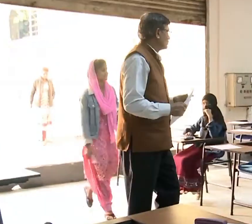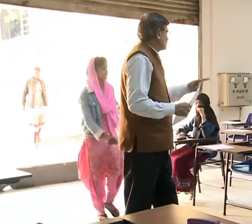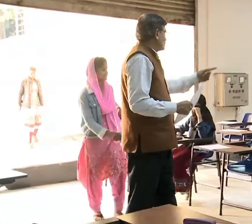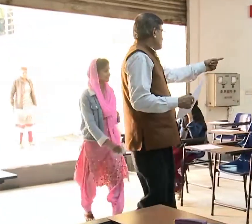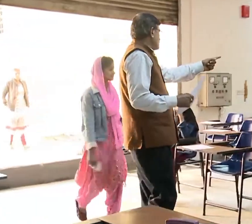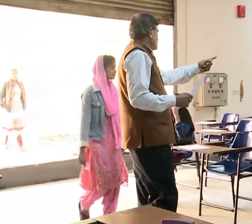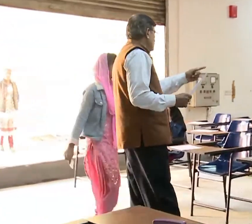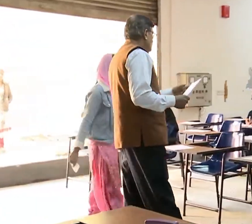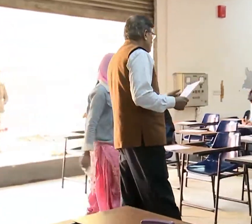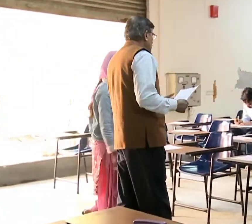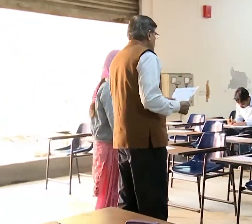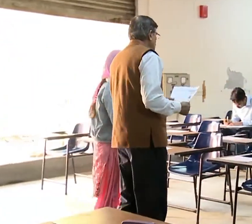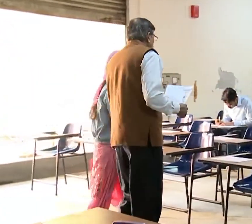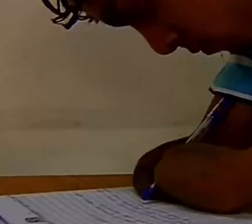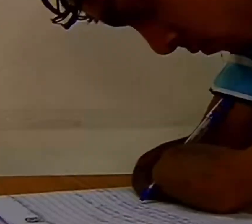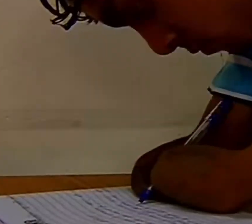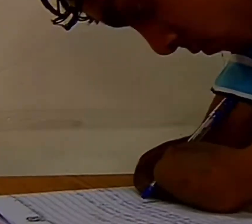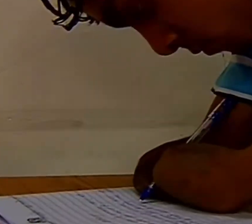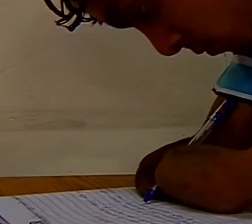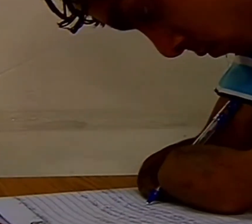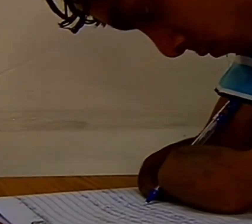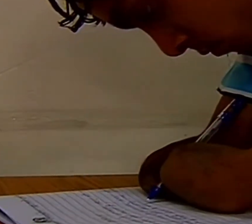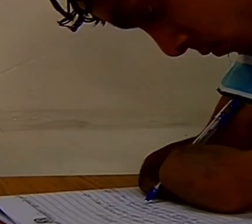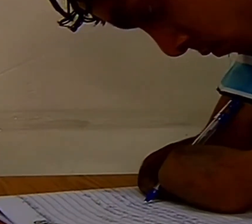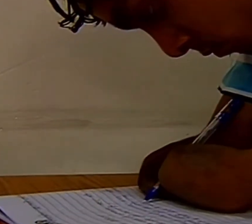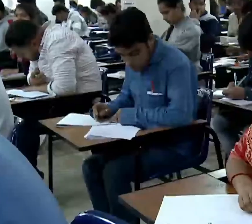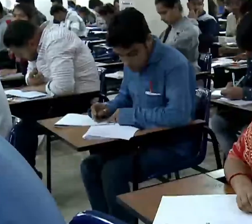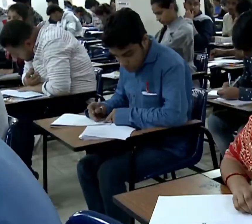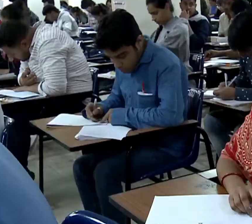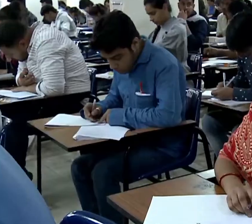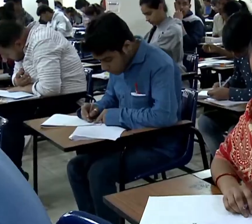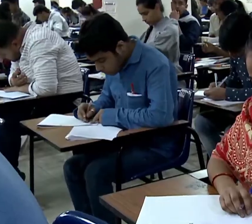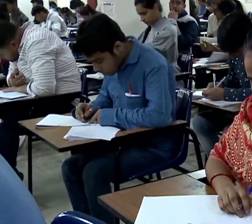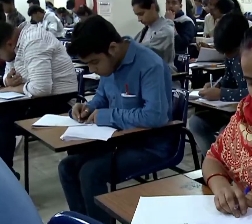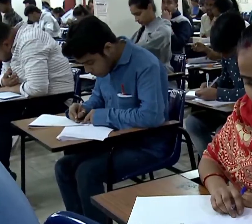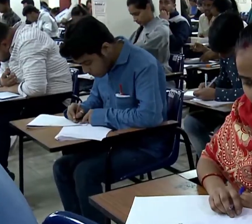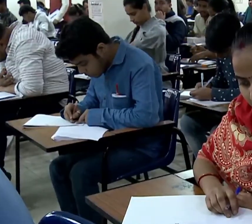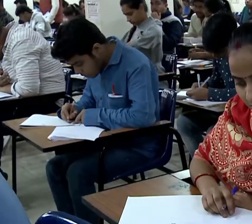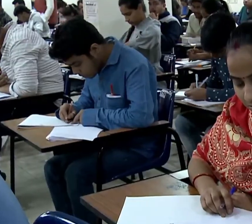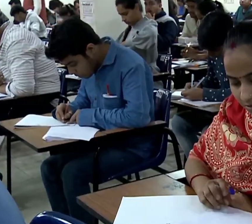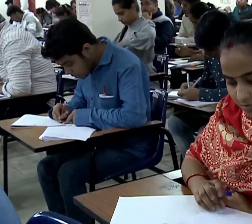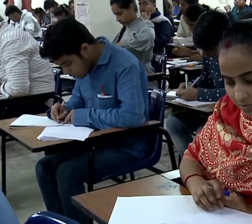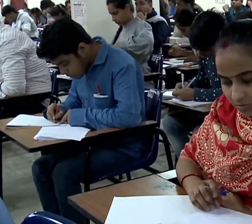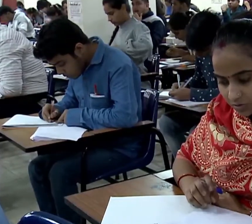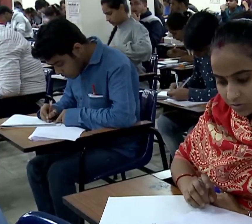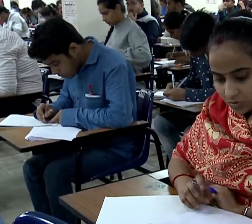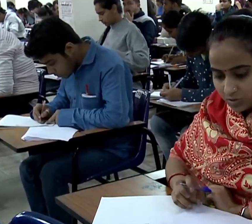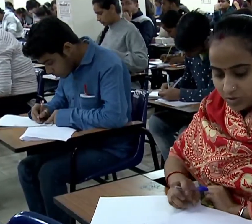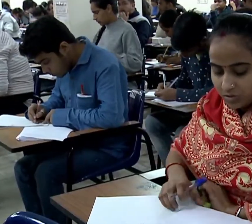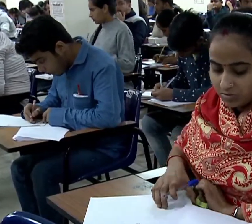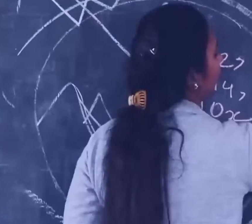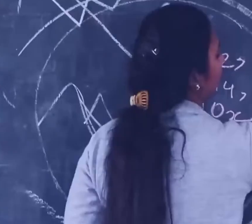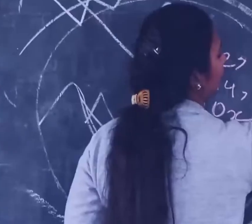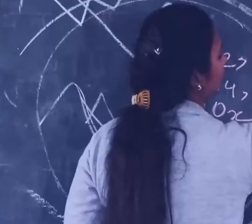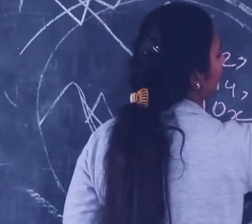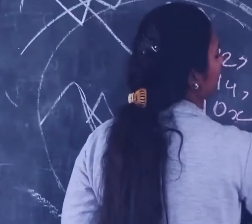फिर। शिक्षा और परीक्षा का अवसर एक बार ही क्यों